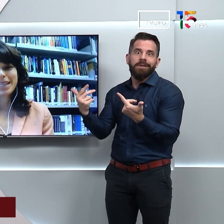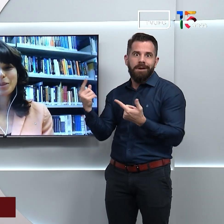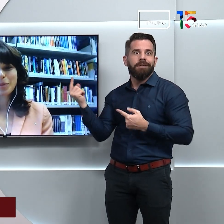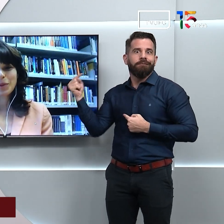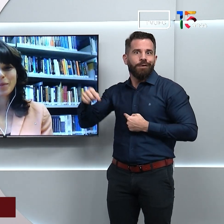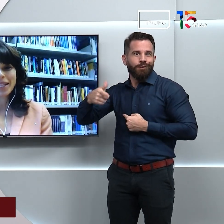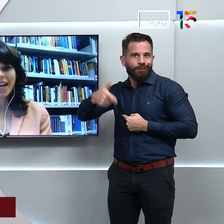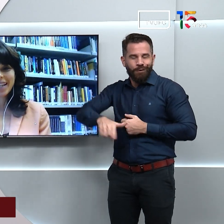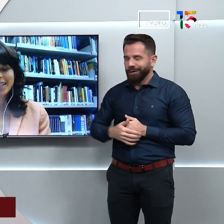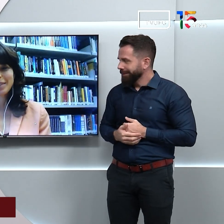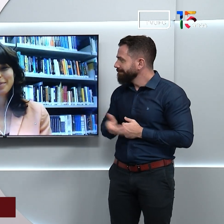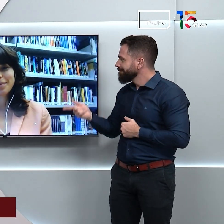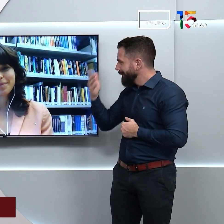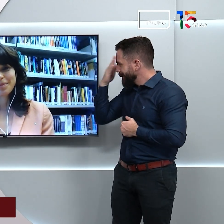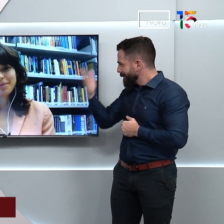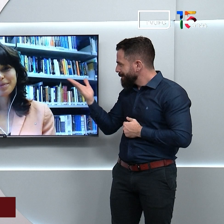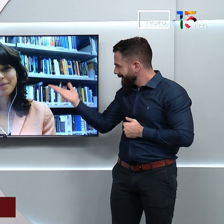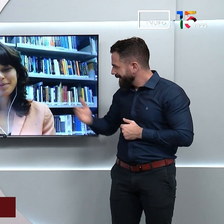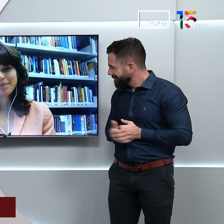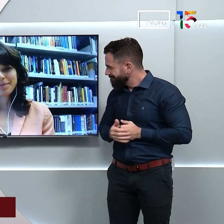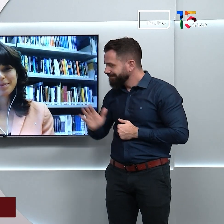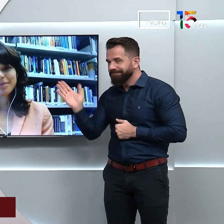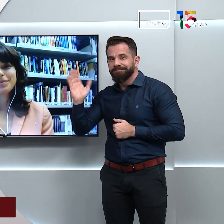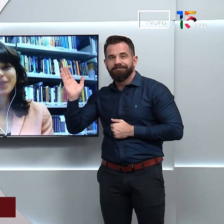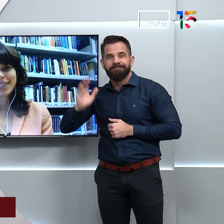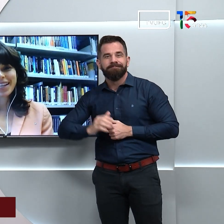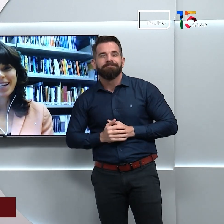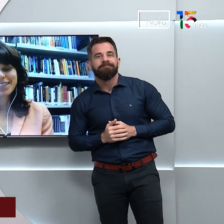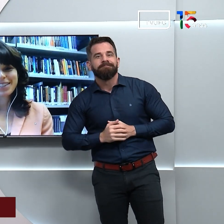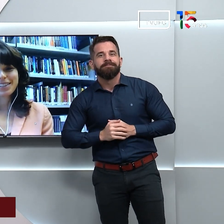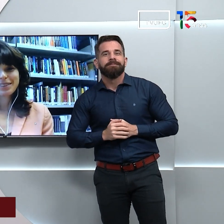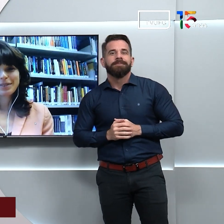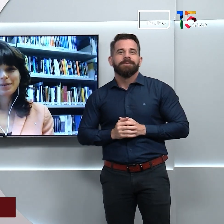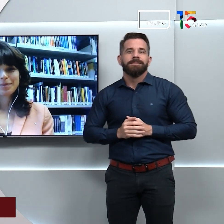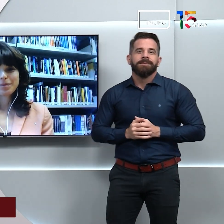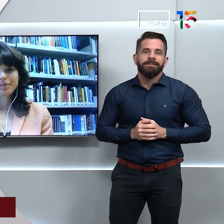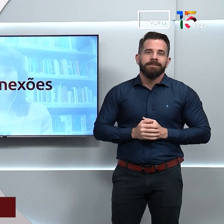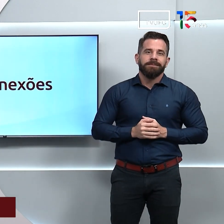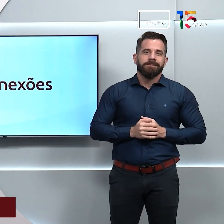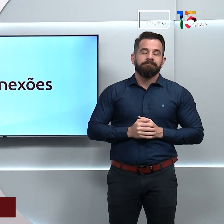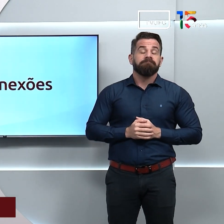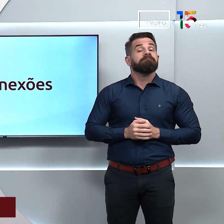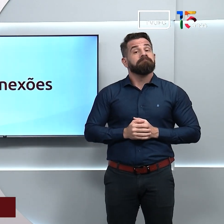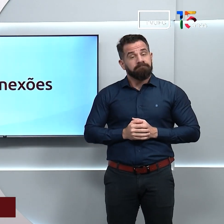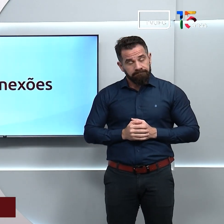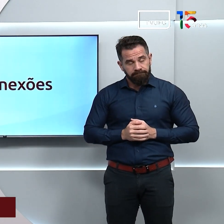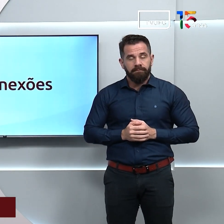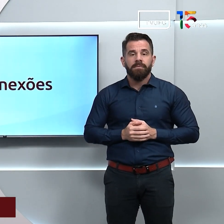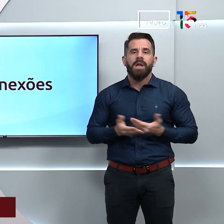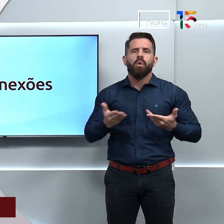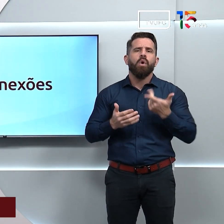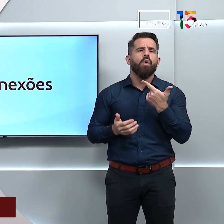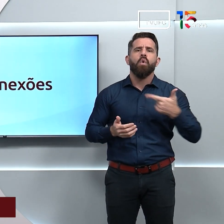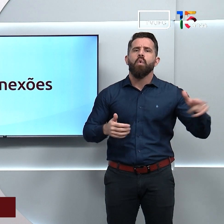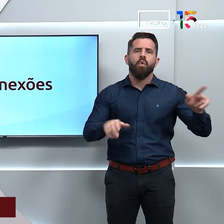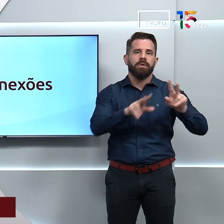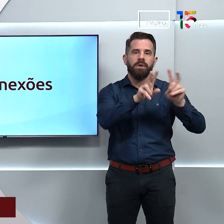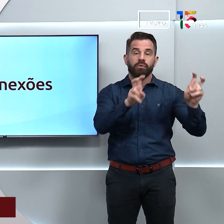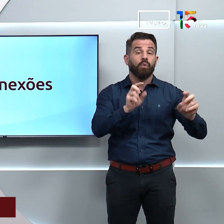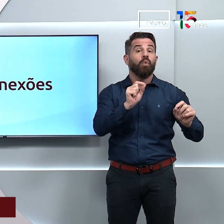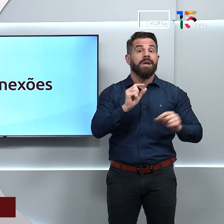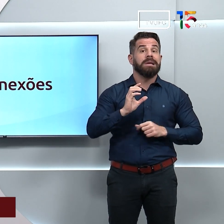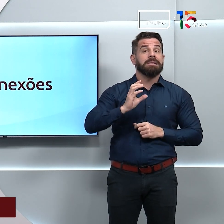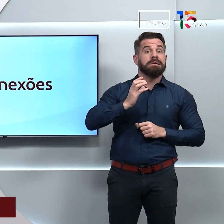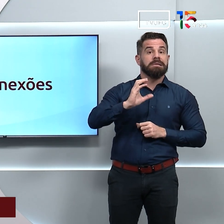Tá certo, muito obrigada. Boa tarde, até mais. Boa tarde. Bem, agora a gente muda um pouquinho de assunto para falar sobre ciência. No